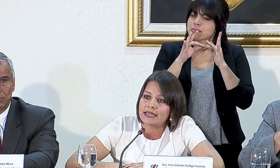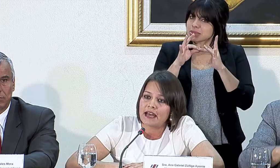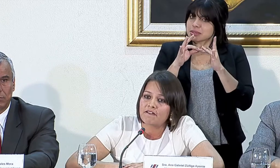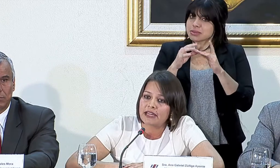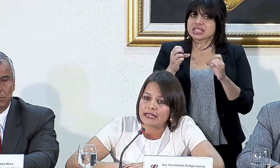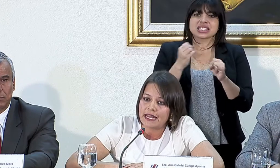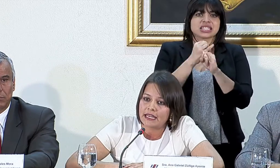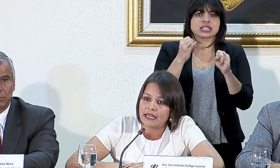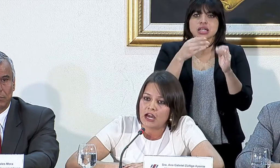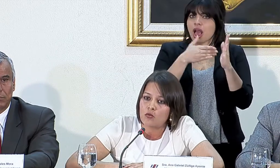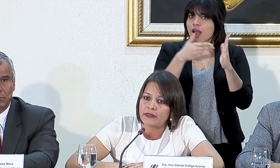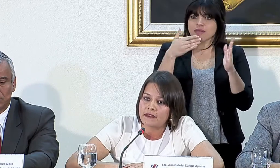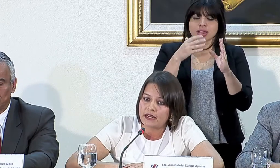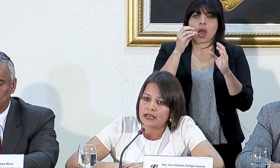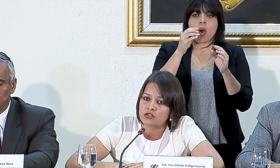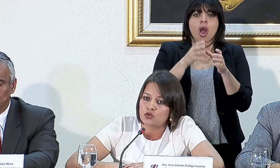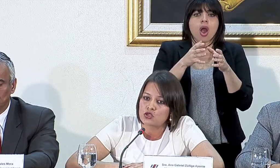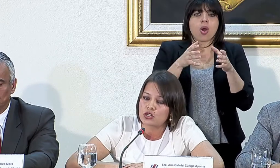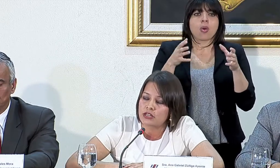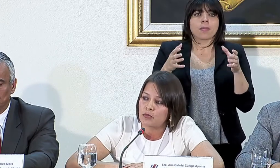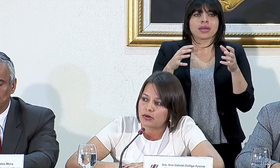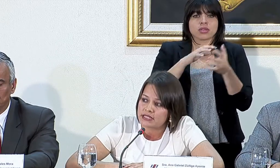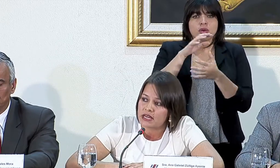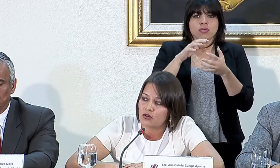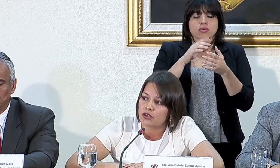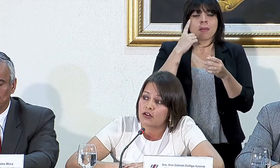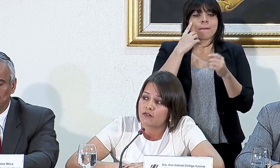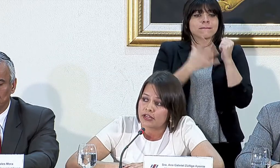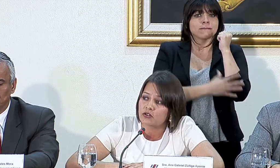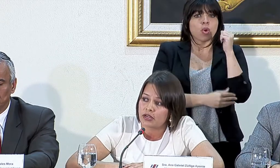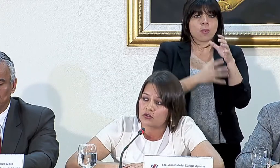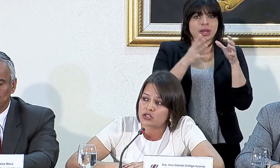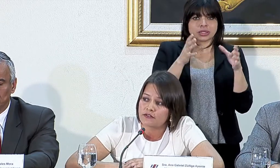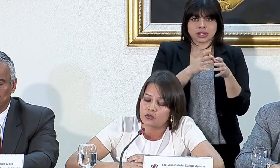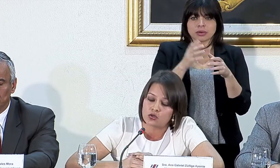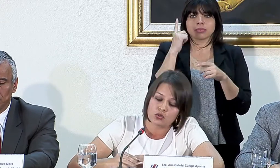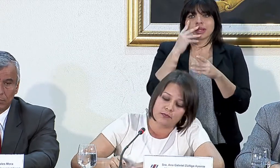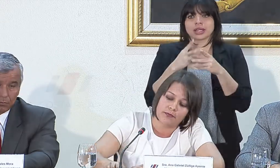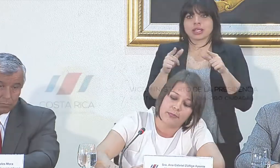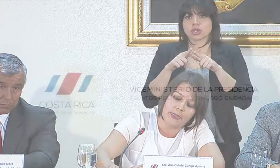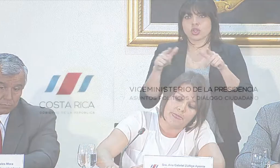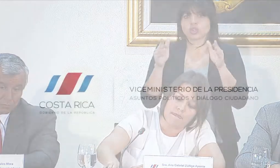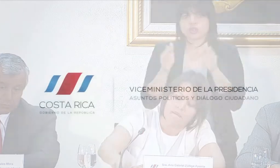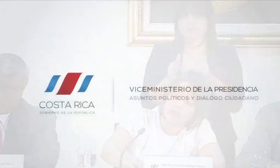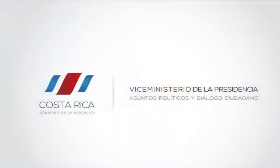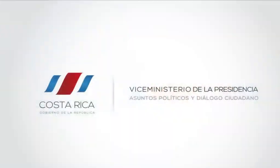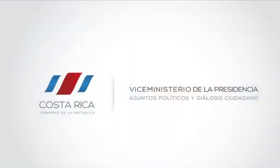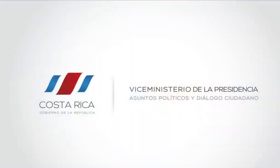sin afectar y aumentar las condiciones de pobreza o de conflicto en los territorios.